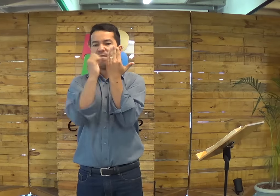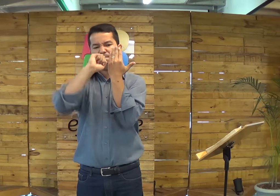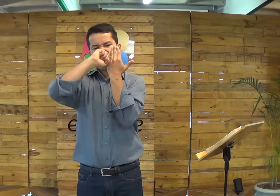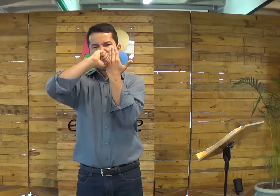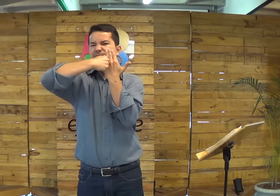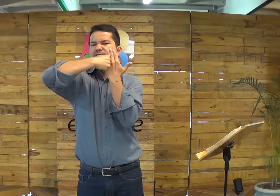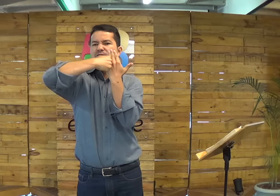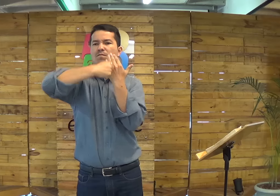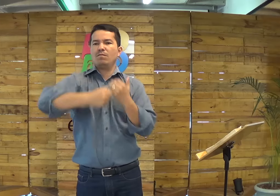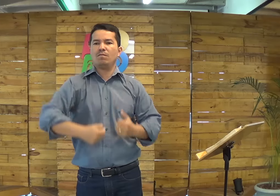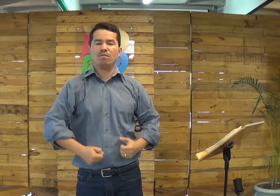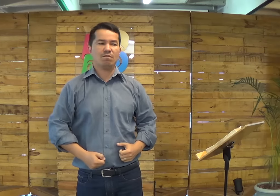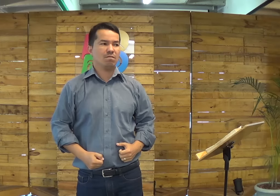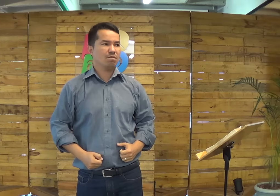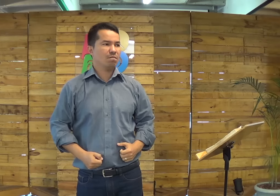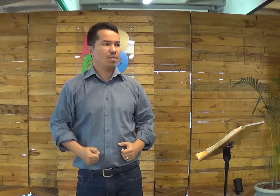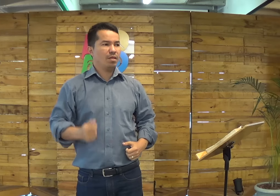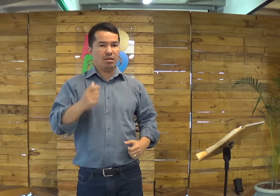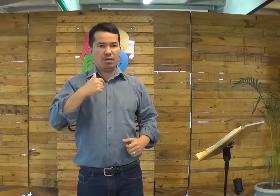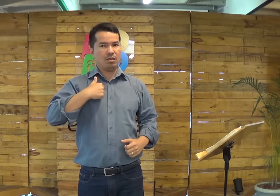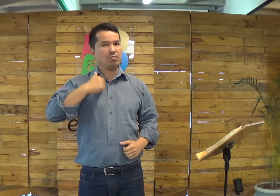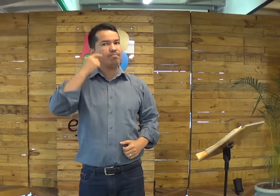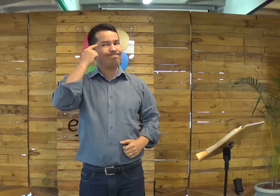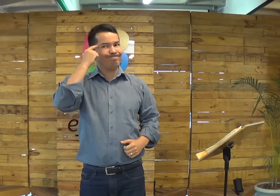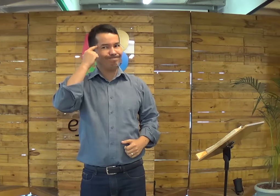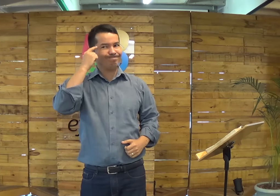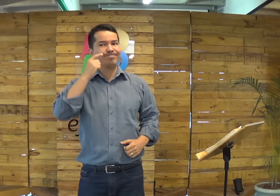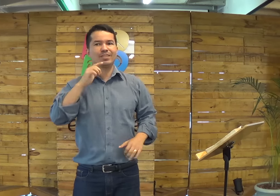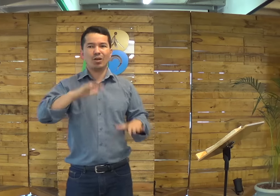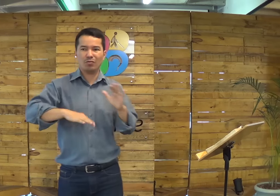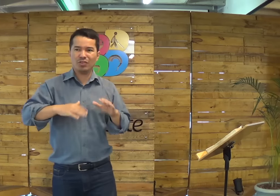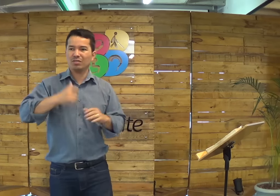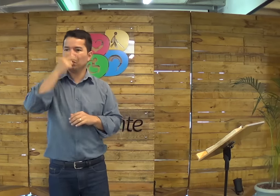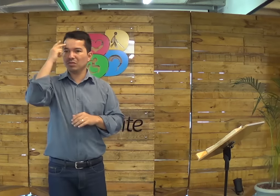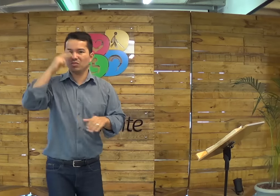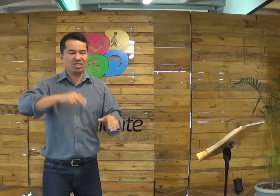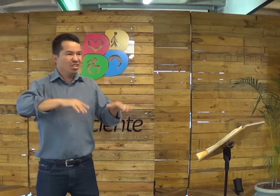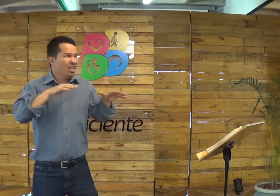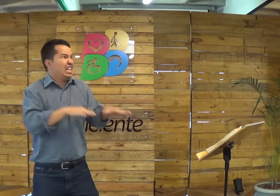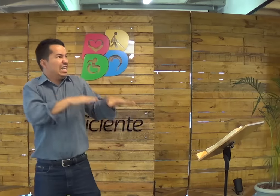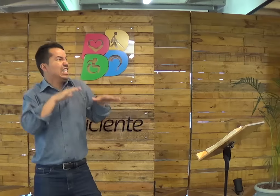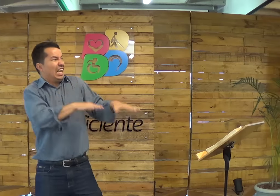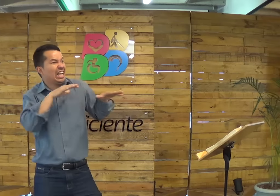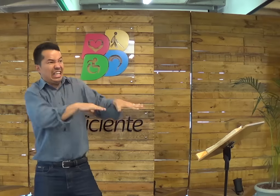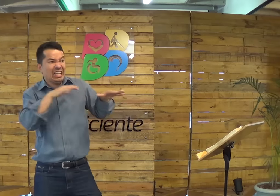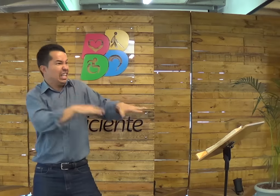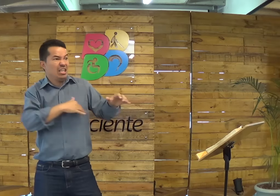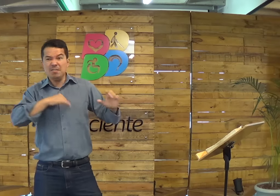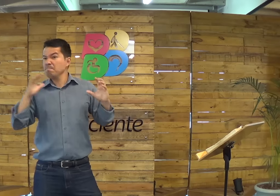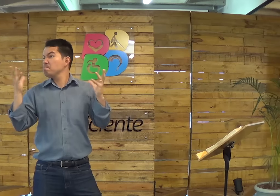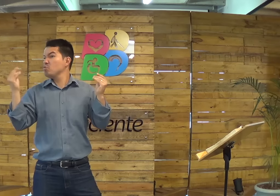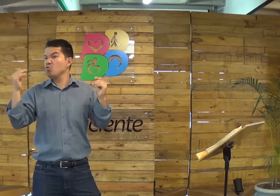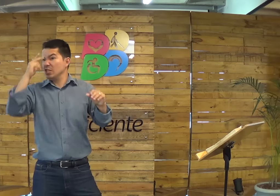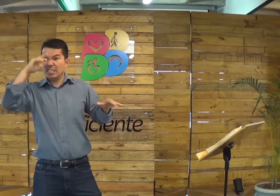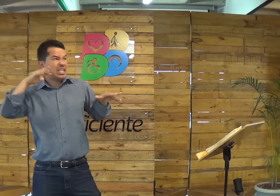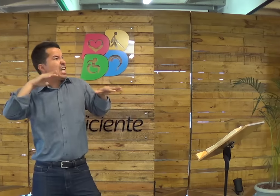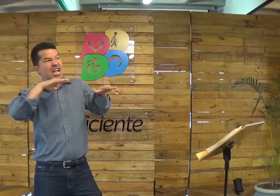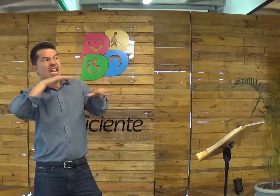anjo já tinha fechado a porta Lá na arca eu fico imaginando talvez pessoas correndo para lá muitas